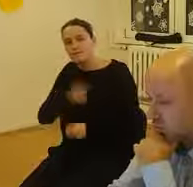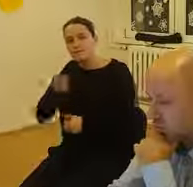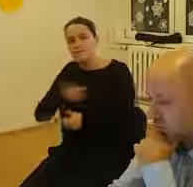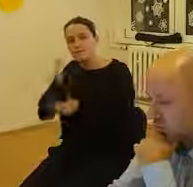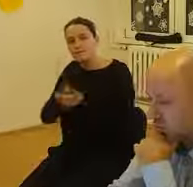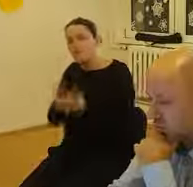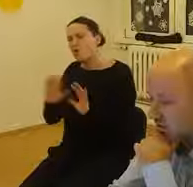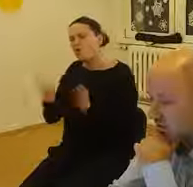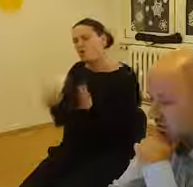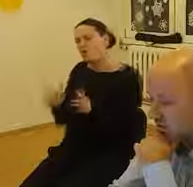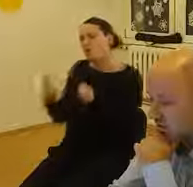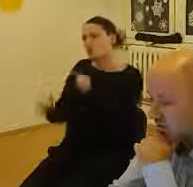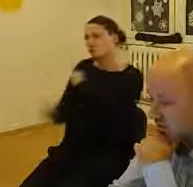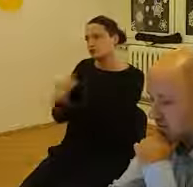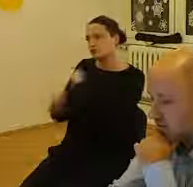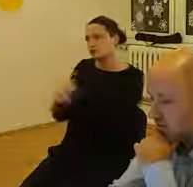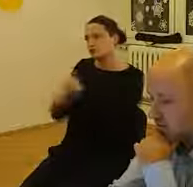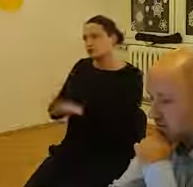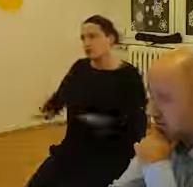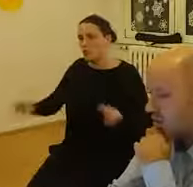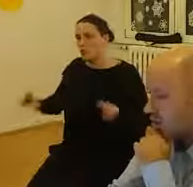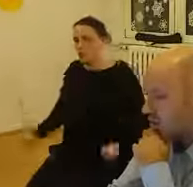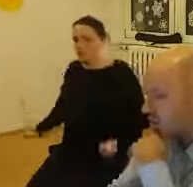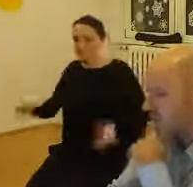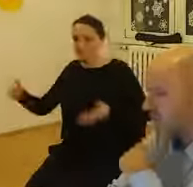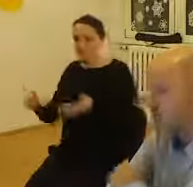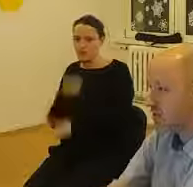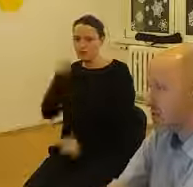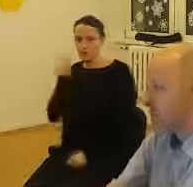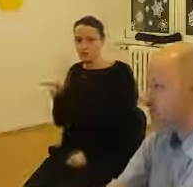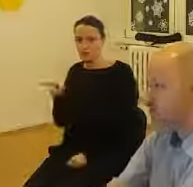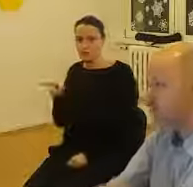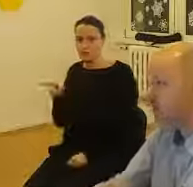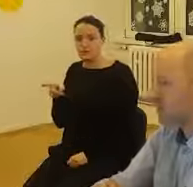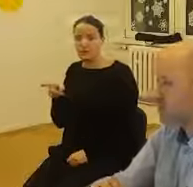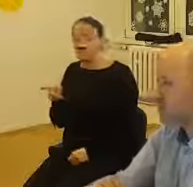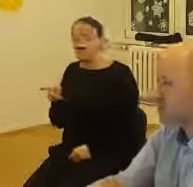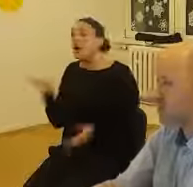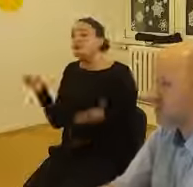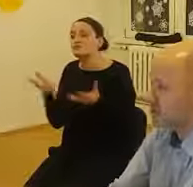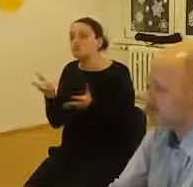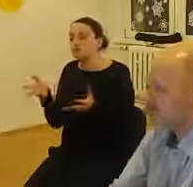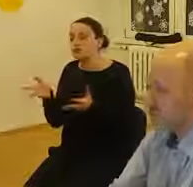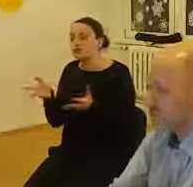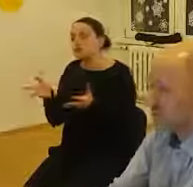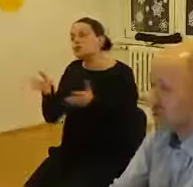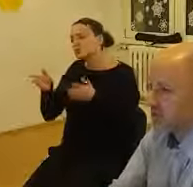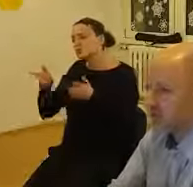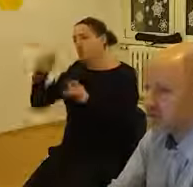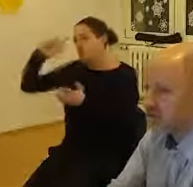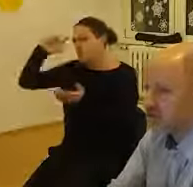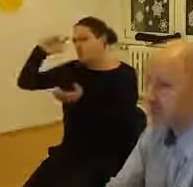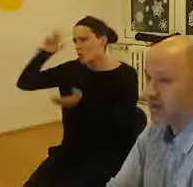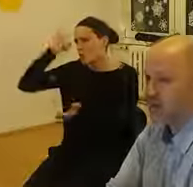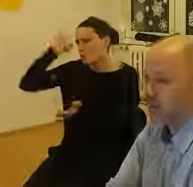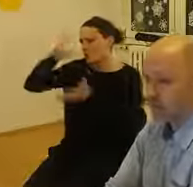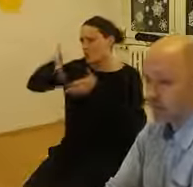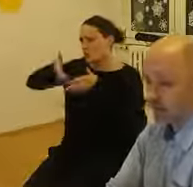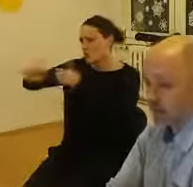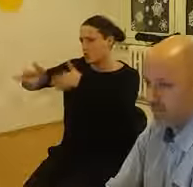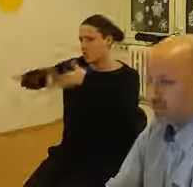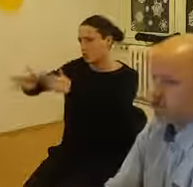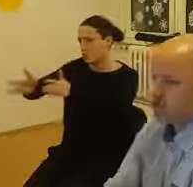70 ławek na naszej dzielnicy stanęło. One oczywiście stanęły w ciągach tych głównych komunikacyjnych, które należą